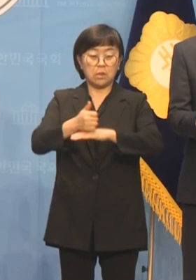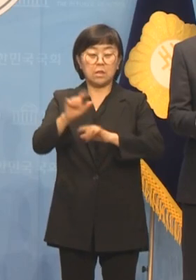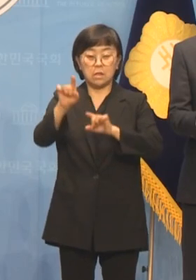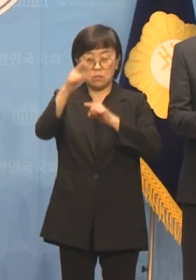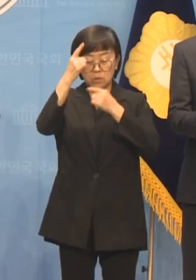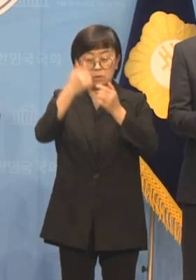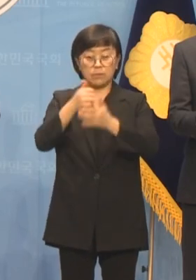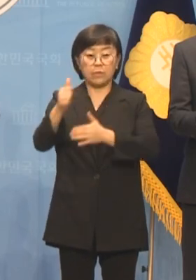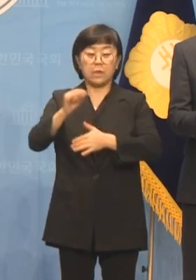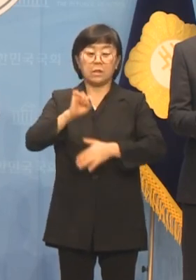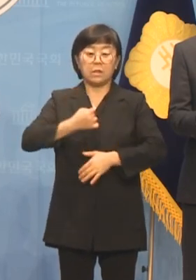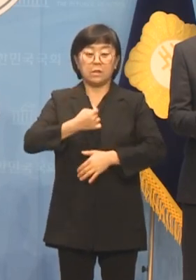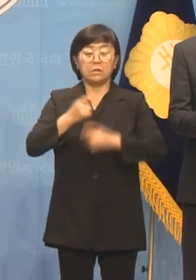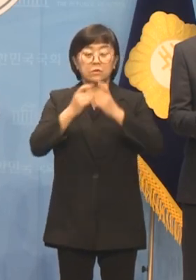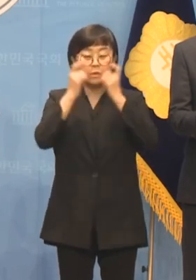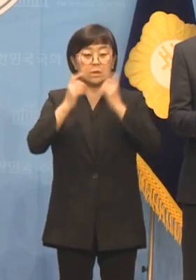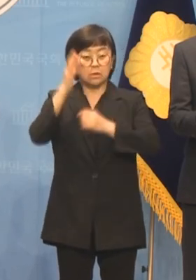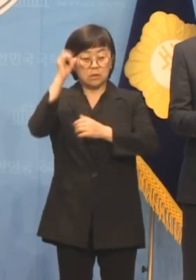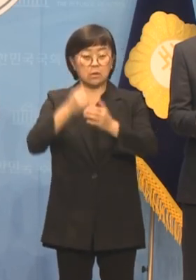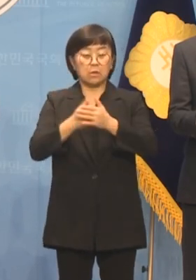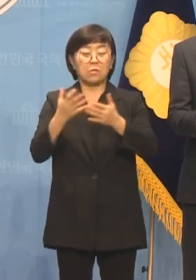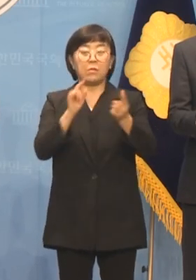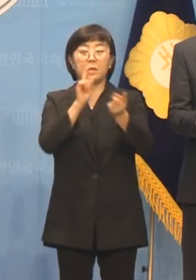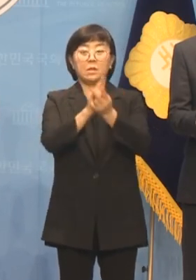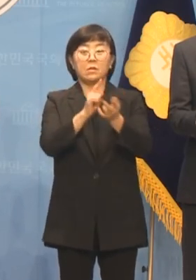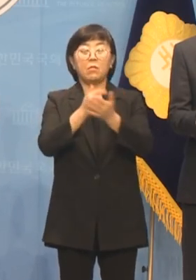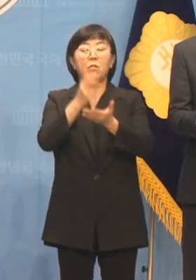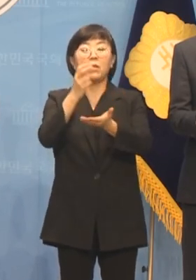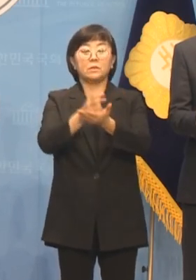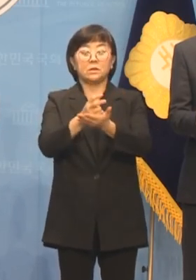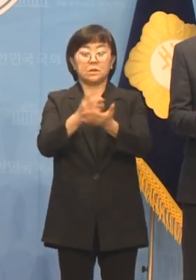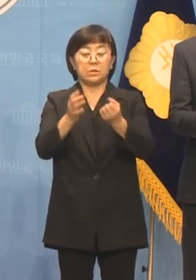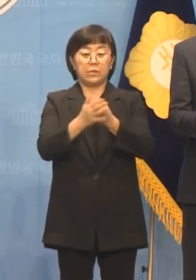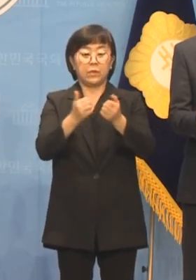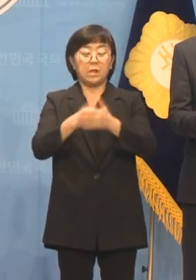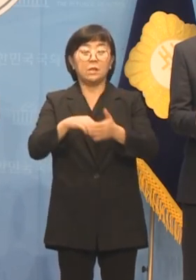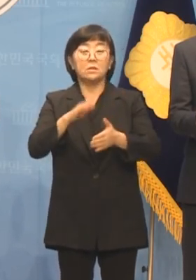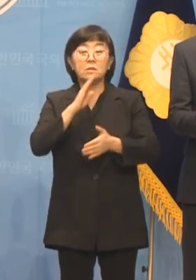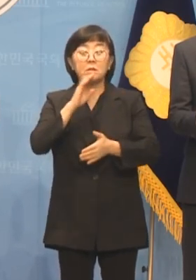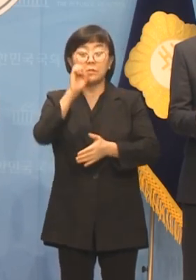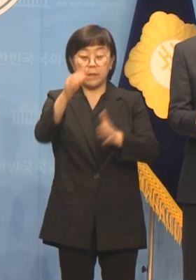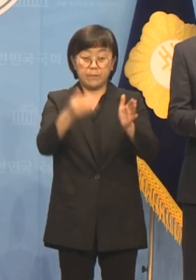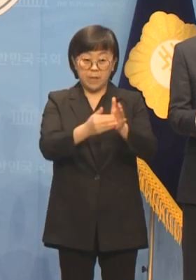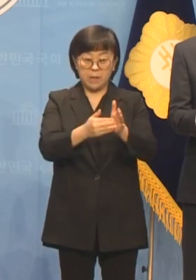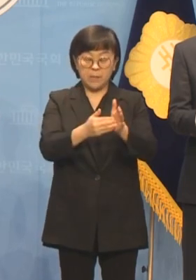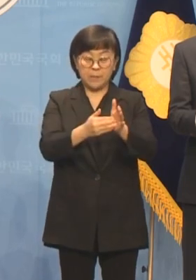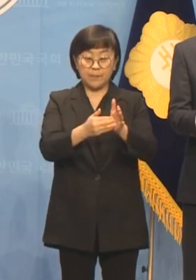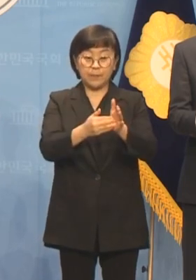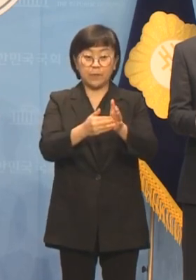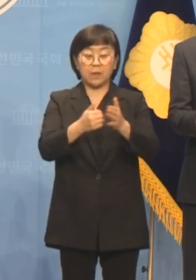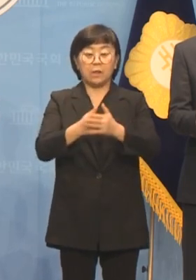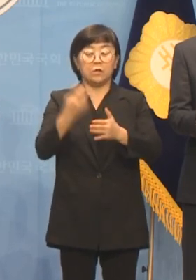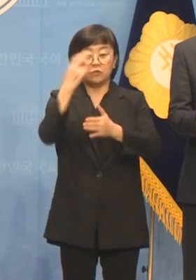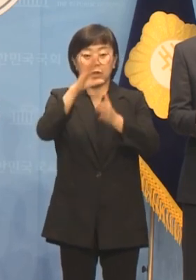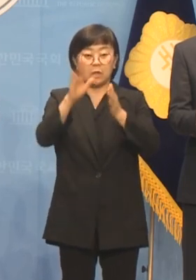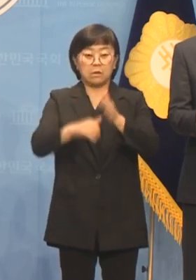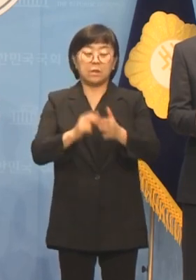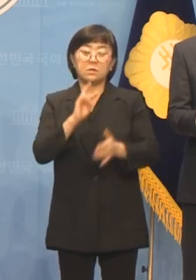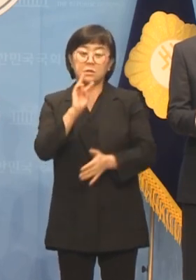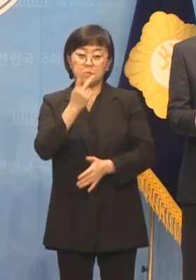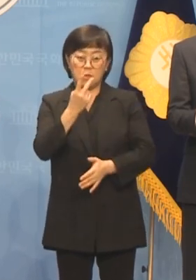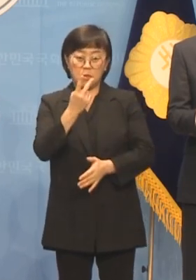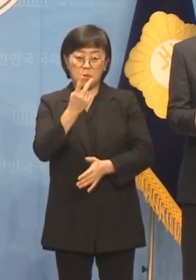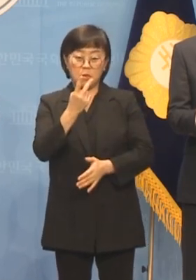씨는 자신의 주관적 기억에 따라 김용을 만났다는 법정 증언을 실제로 하였음에도 불구하고 수사 과정에서 그 진술을